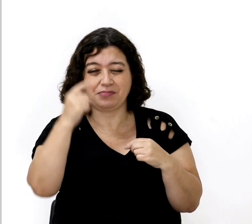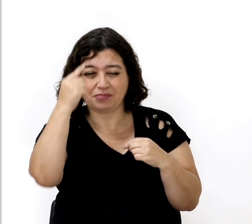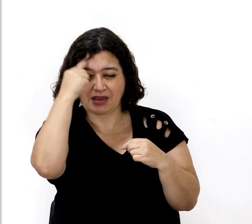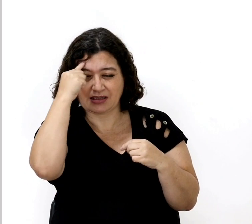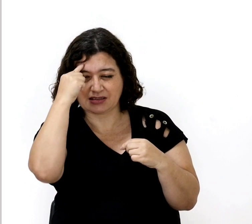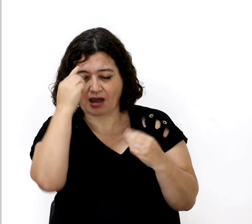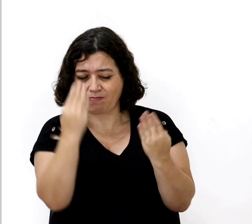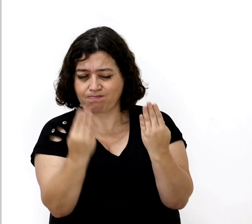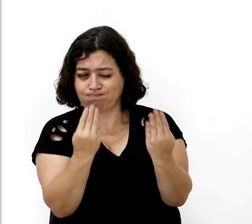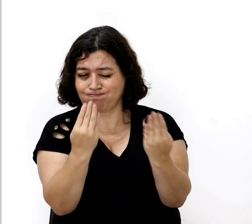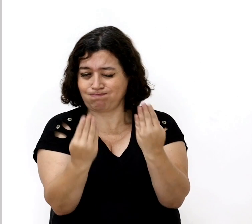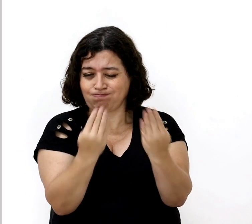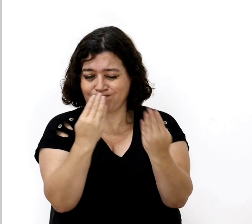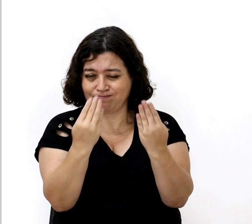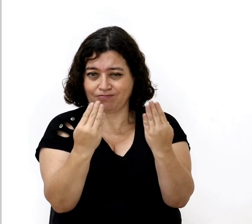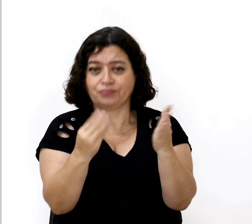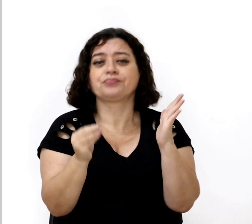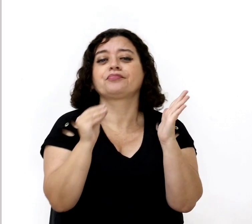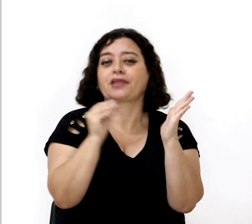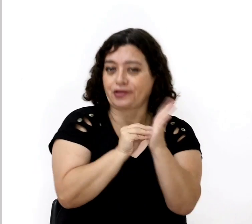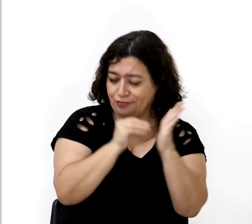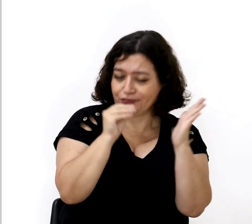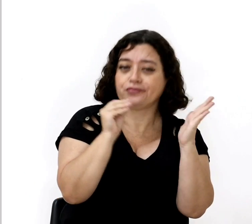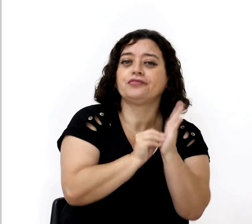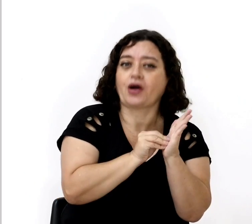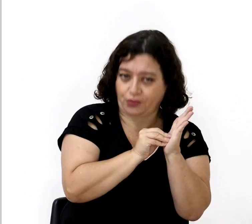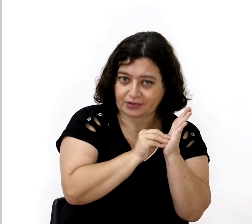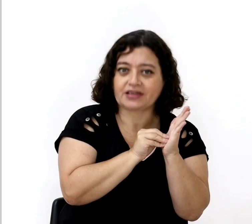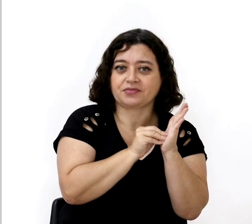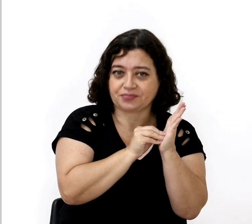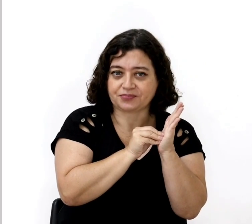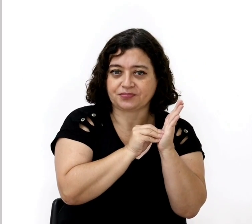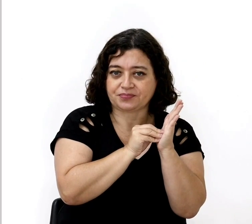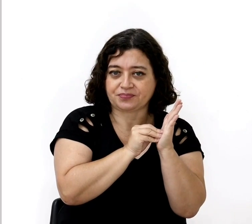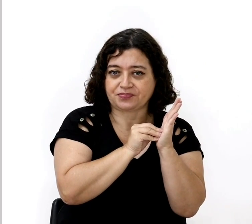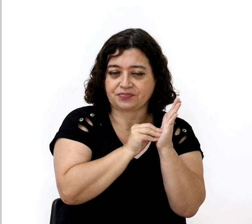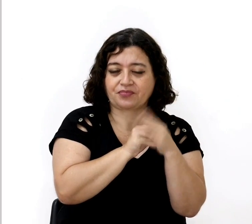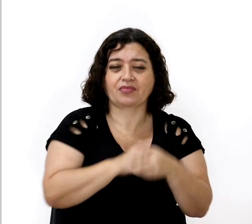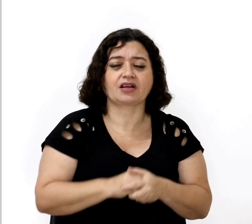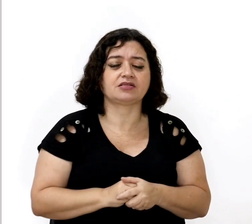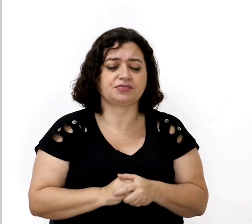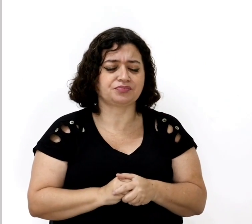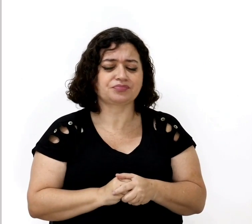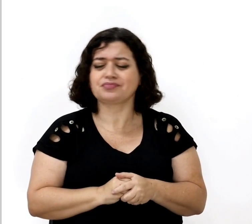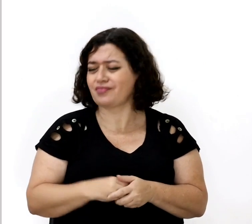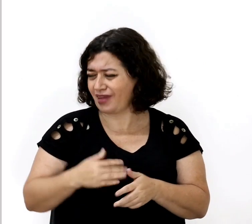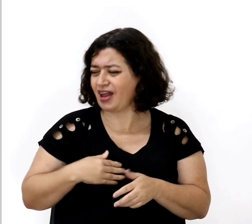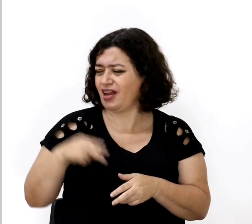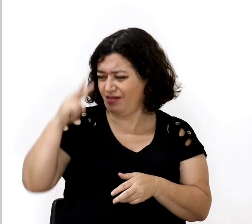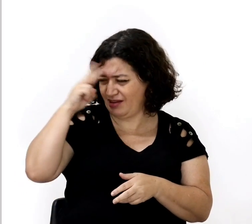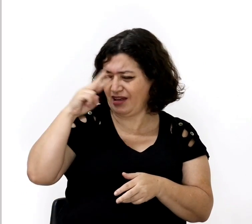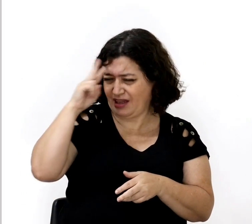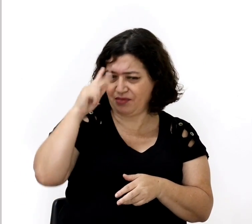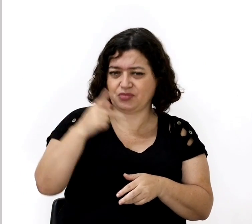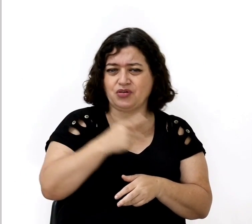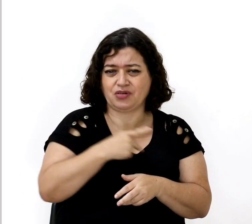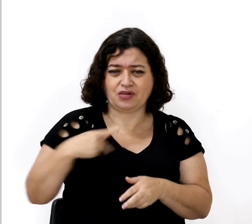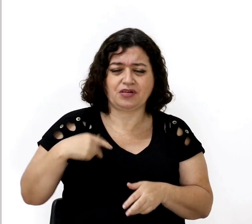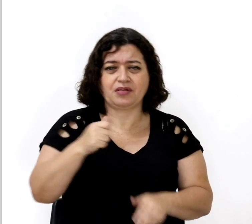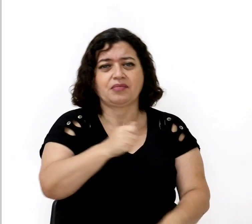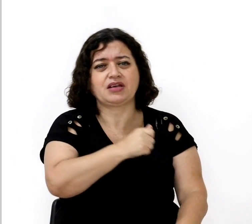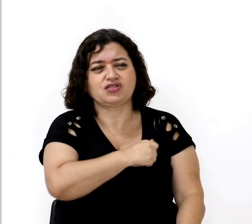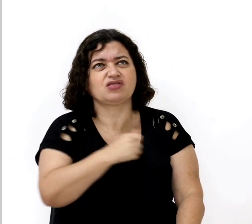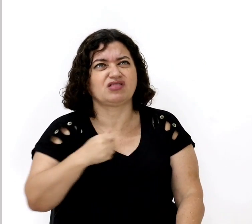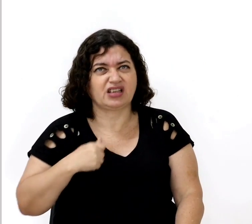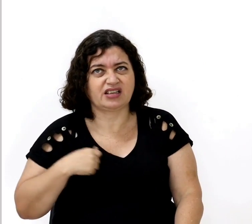essa análise sincera, a gente vai ver que falta um pouquinho sim, de equilíbrio, ali. A gente pode trabalhar um pouco mais. Isso me faz me lembrar, pastor Alan, assim, eu sei que você deve